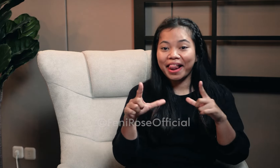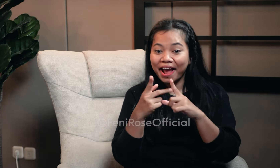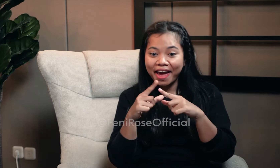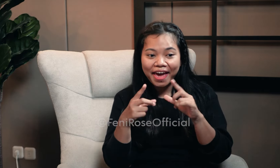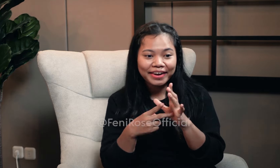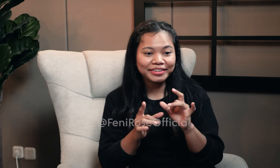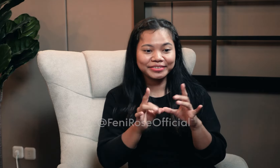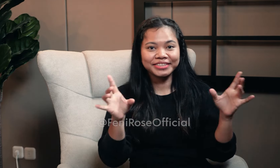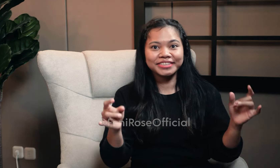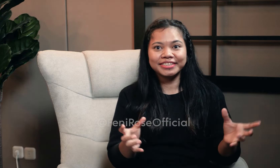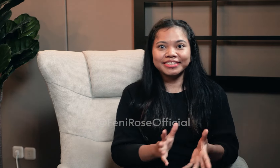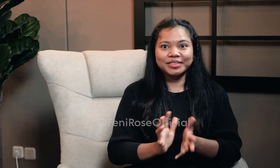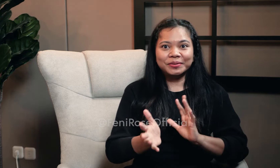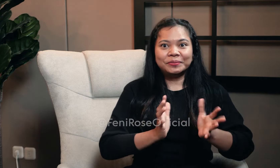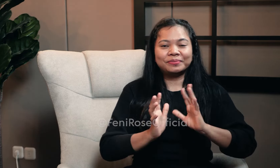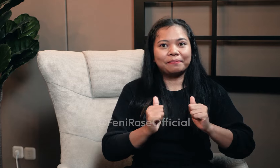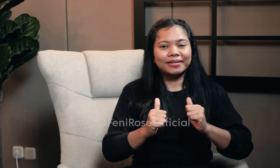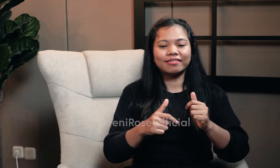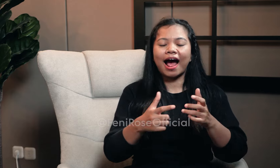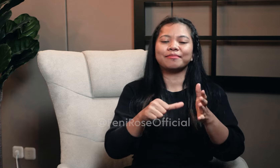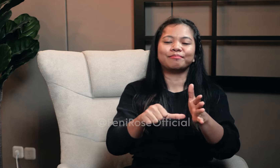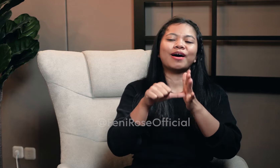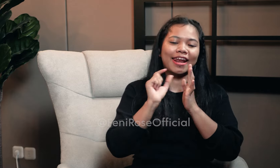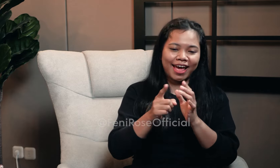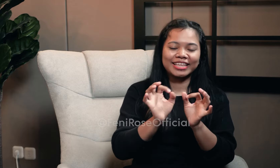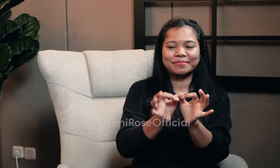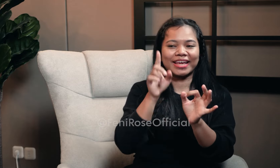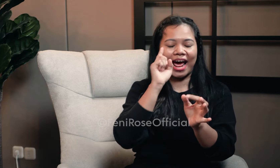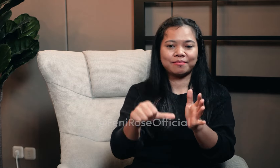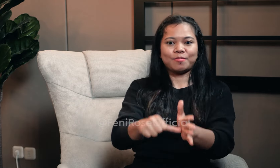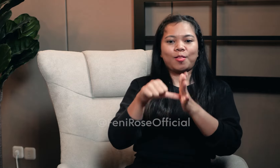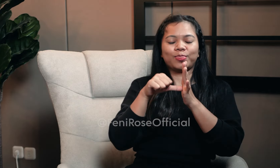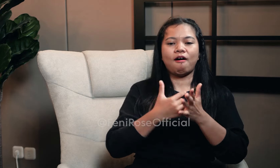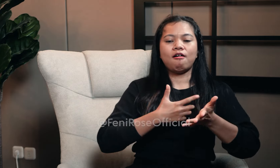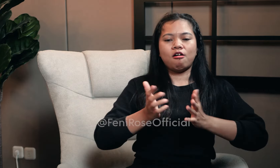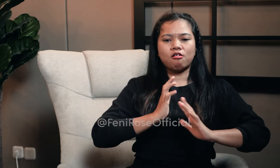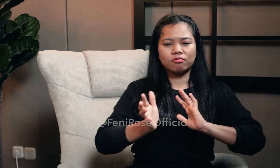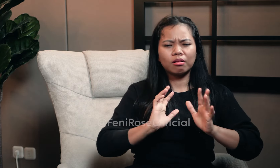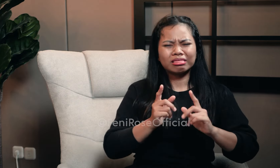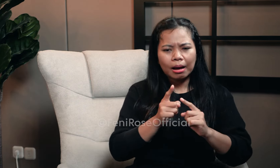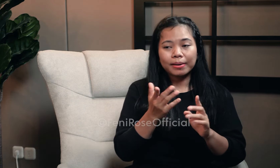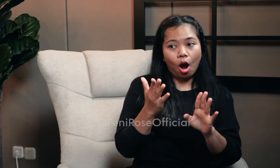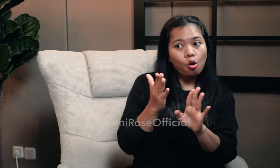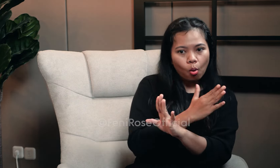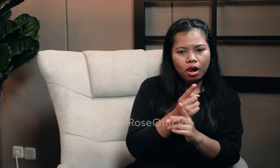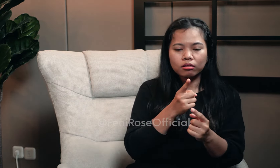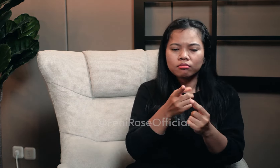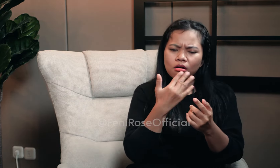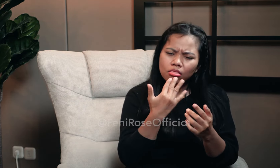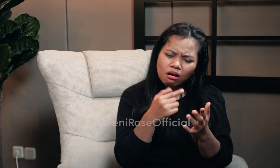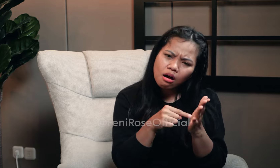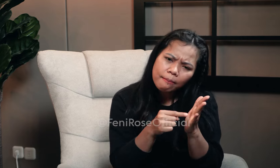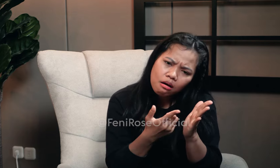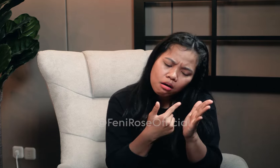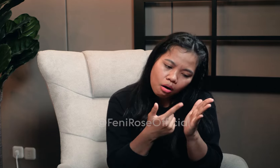pertahanan tanah dan lainnya saya kayak tapi ada JB dengar yang berusaha membantu saya tapi ya lebih